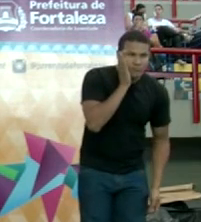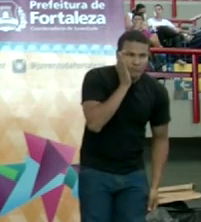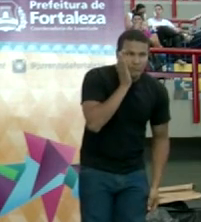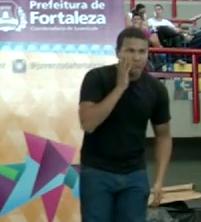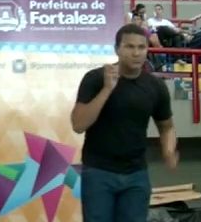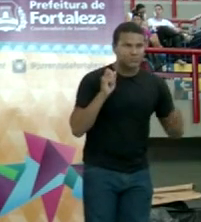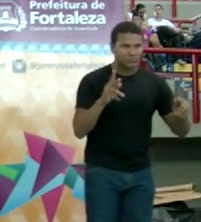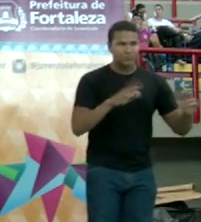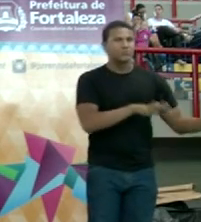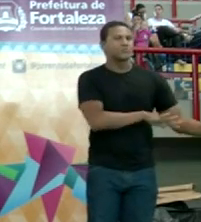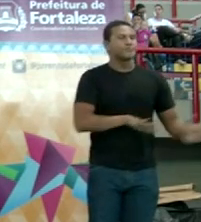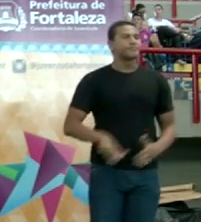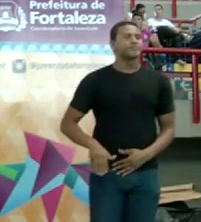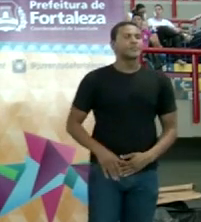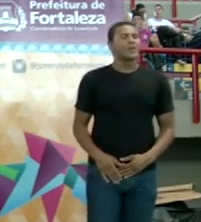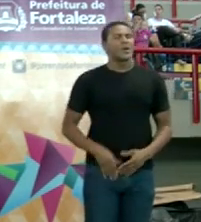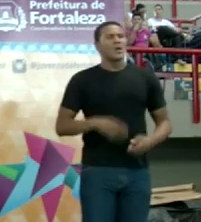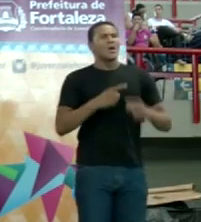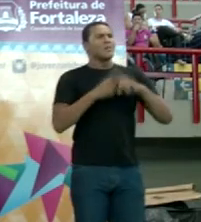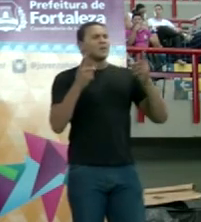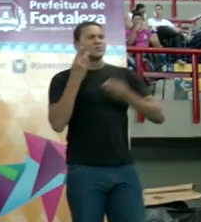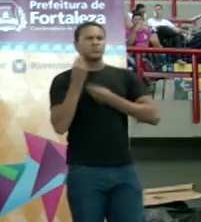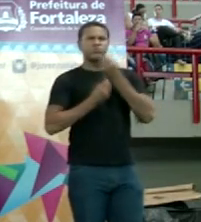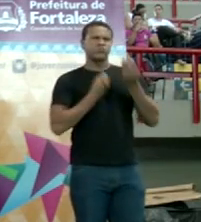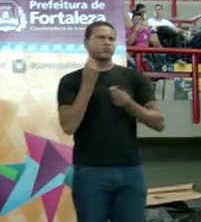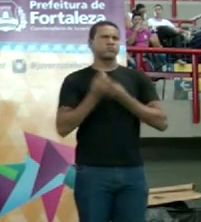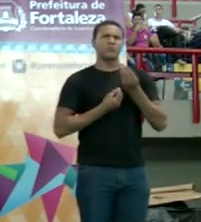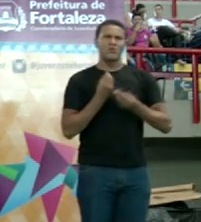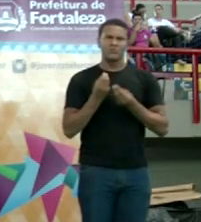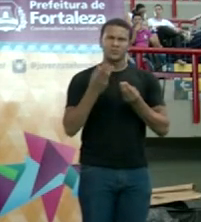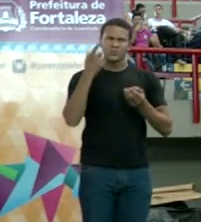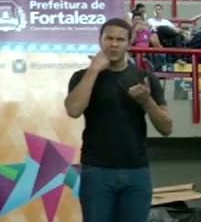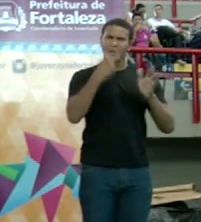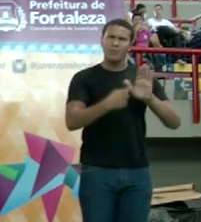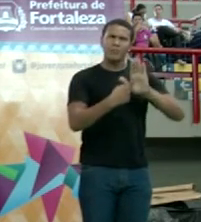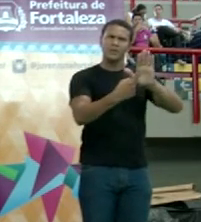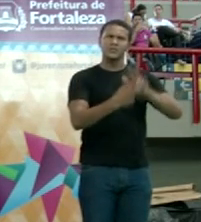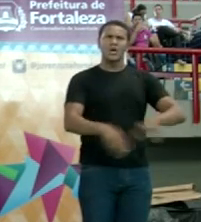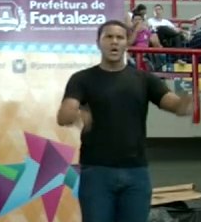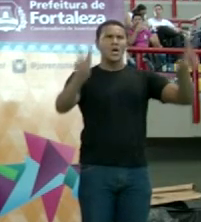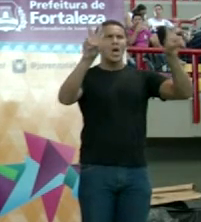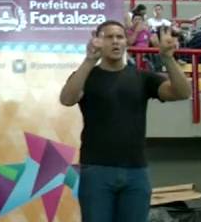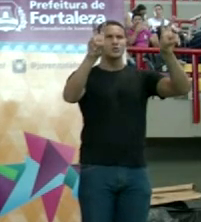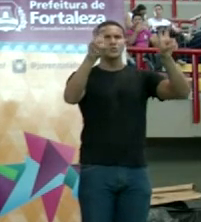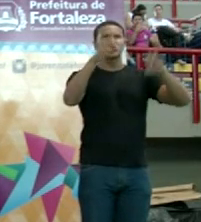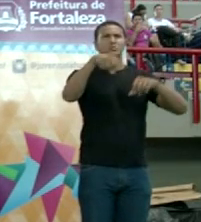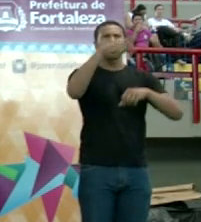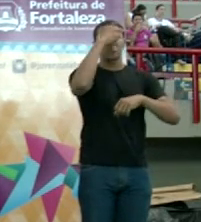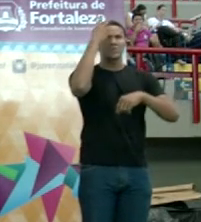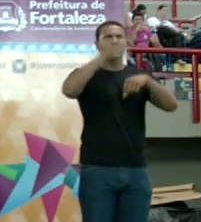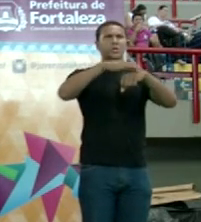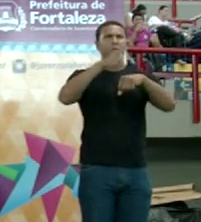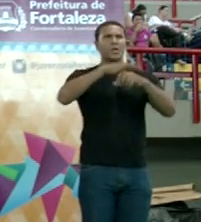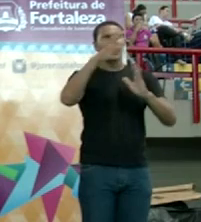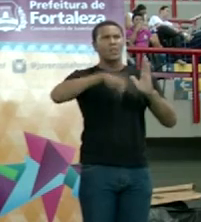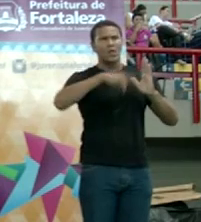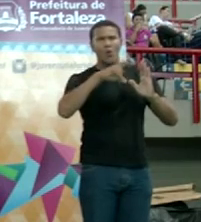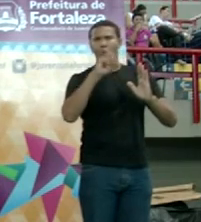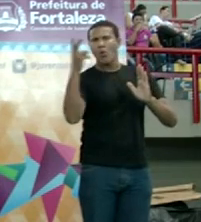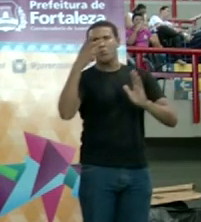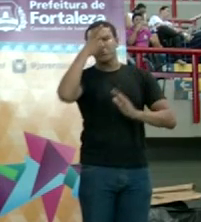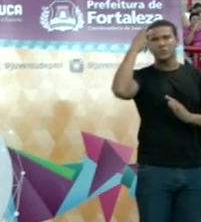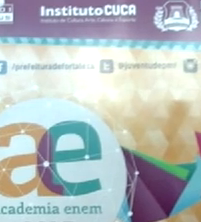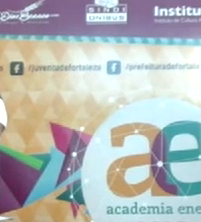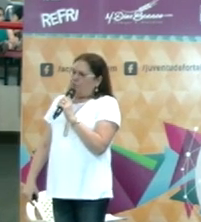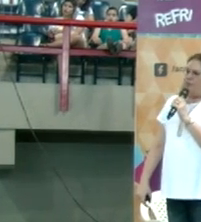adiantei. Professora, como é que eu apresento o assunto para o leitor, para o corretor, para o avaliador do